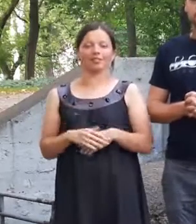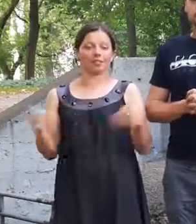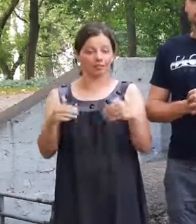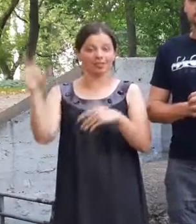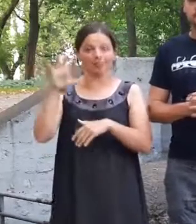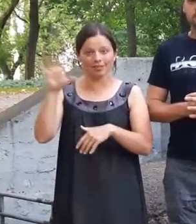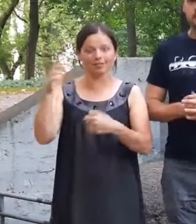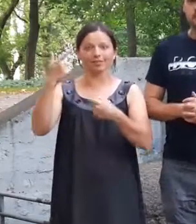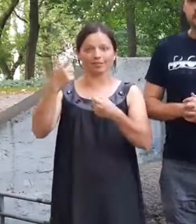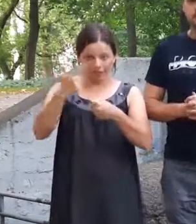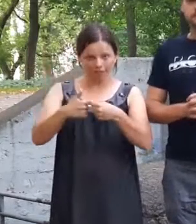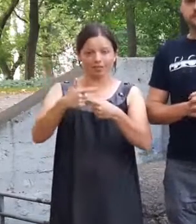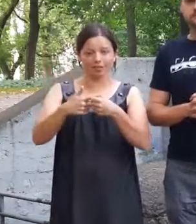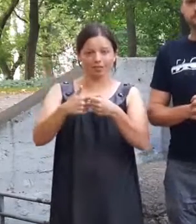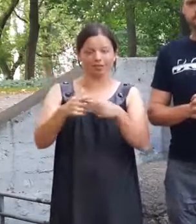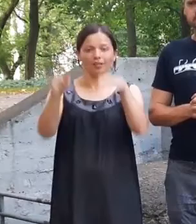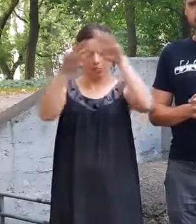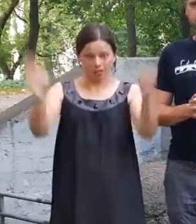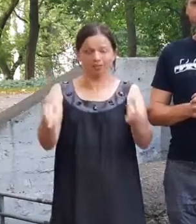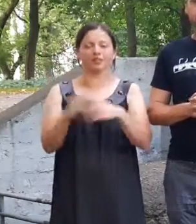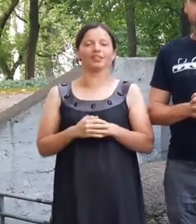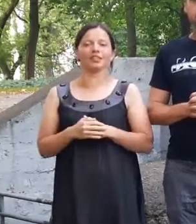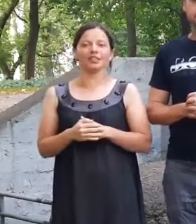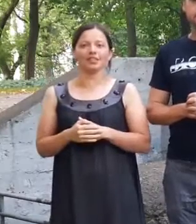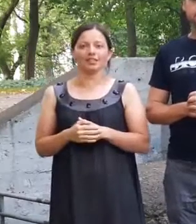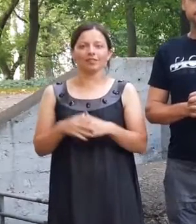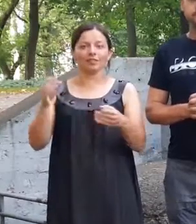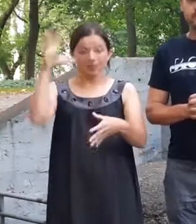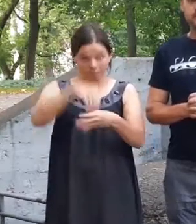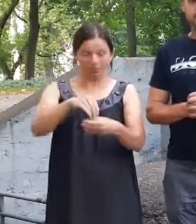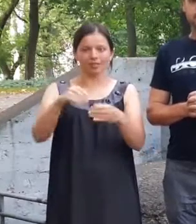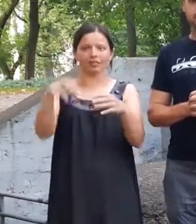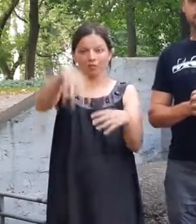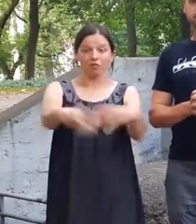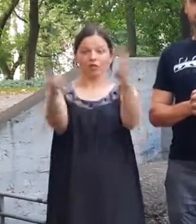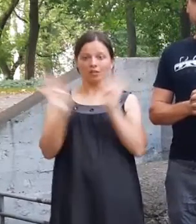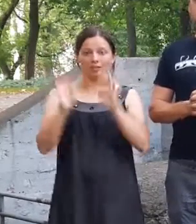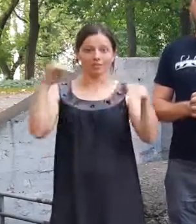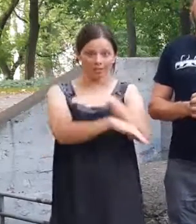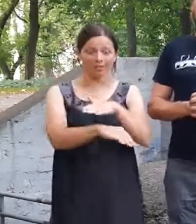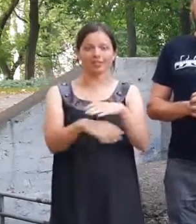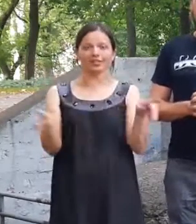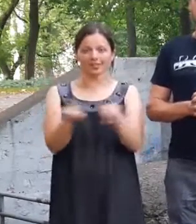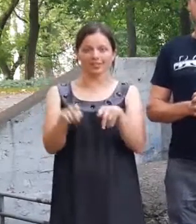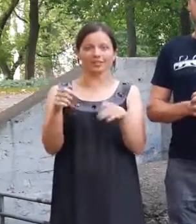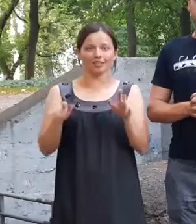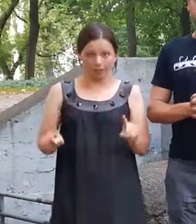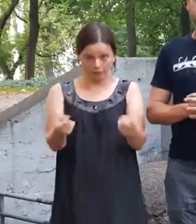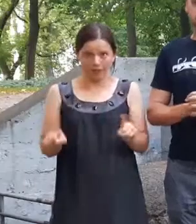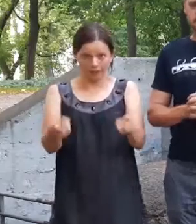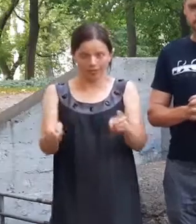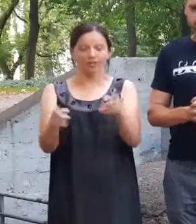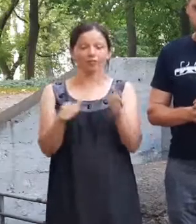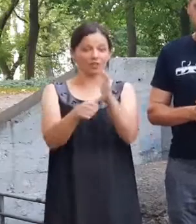Można obejrzeć blisko 20 obiektów, w tym forty, schrony oraz będą